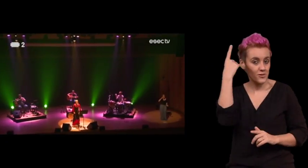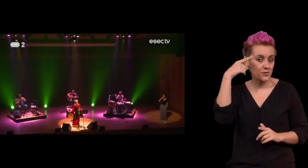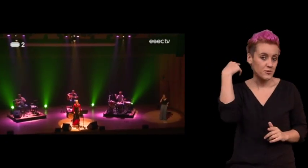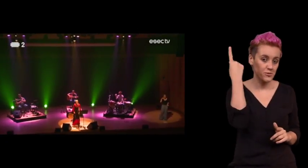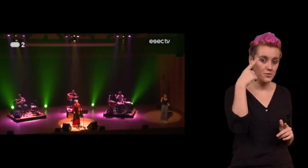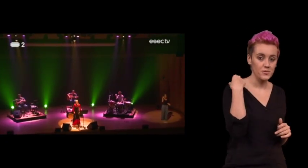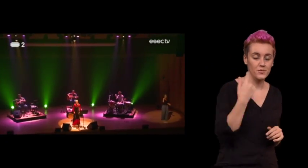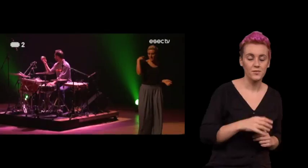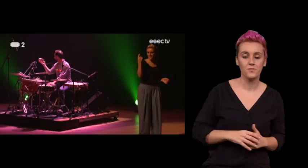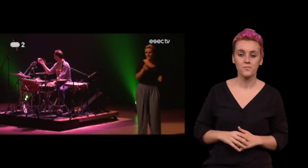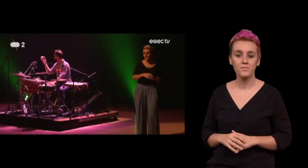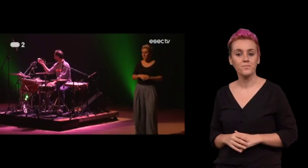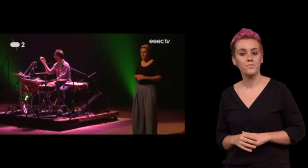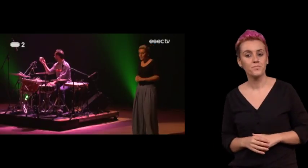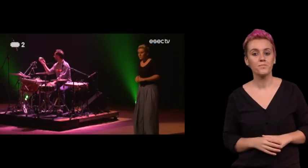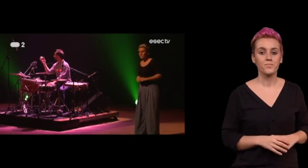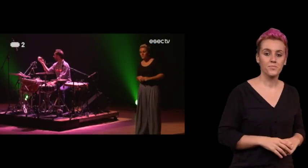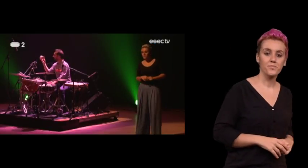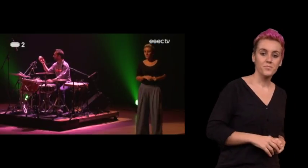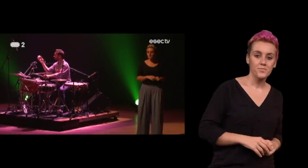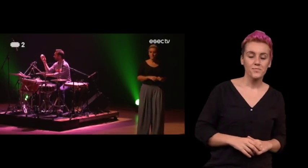e loucura.